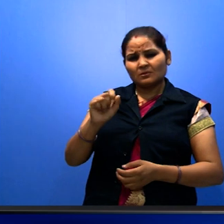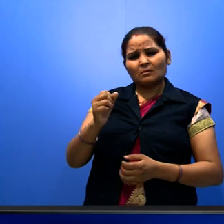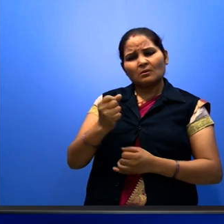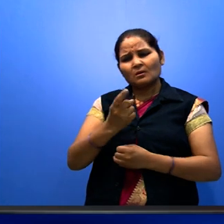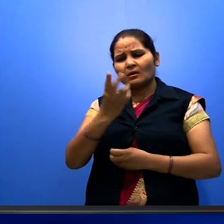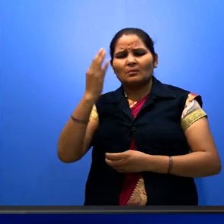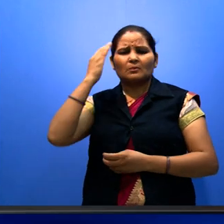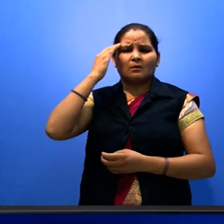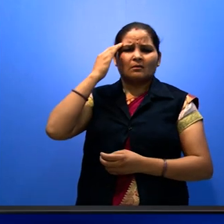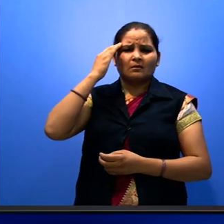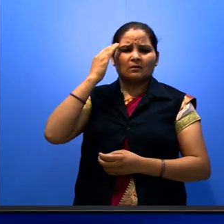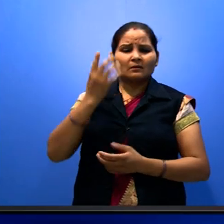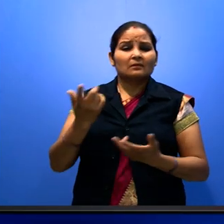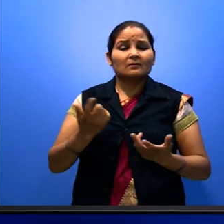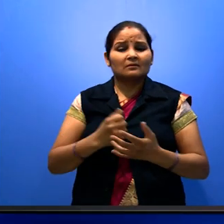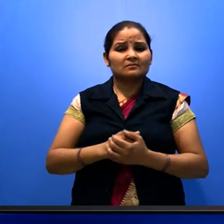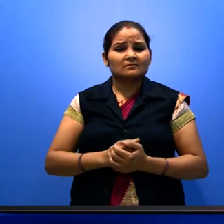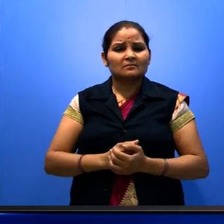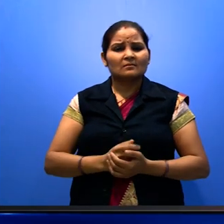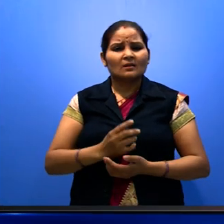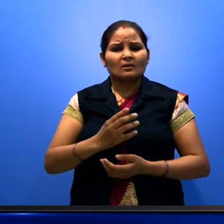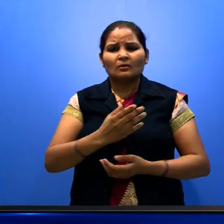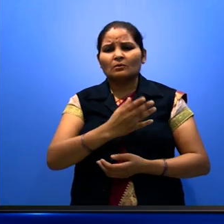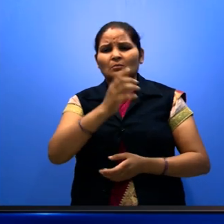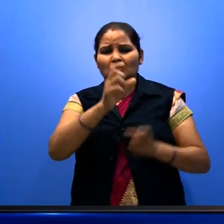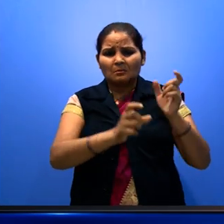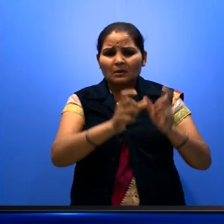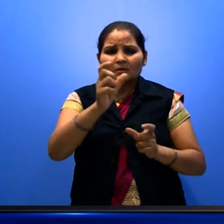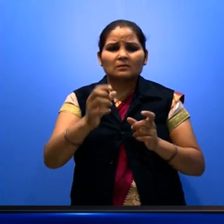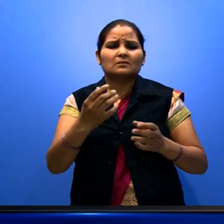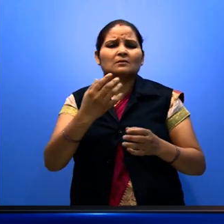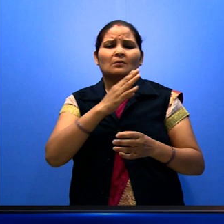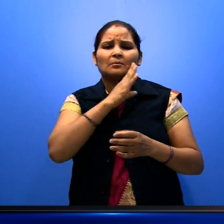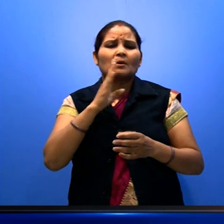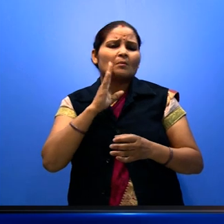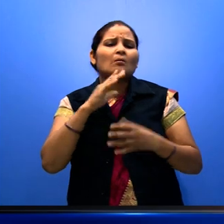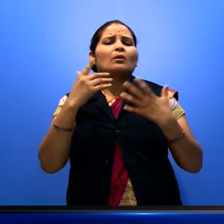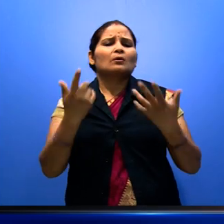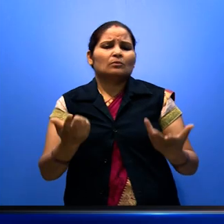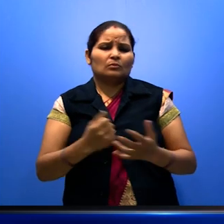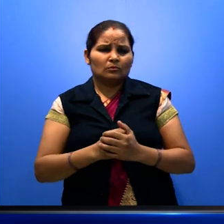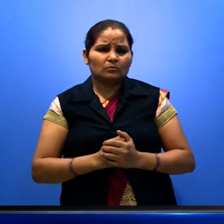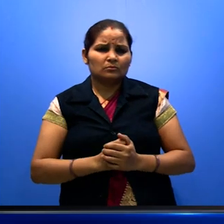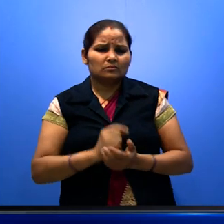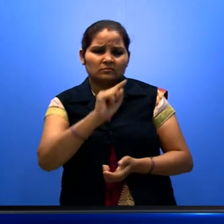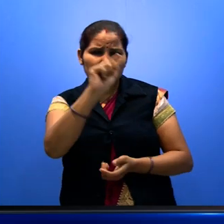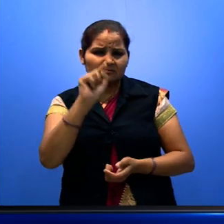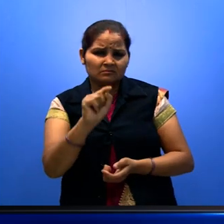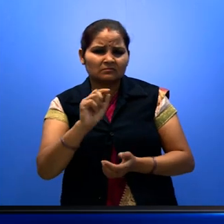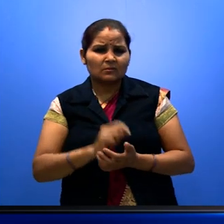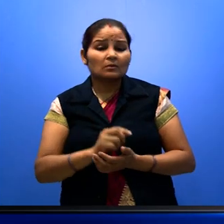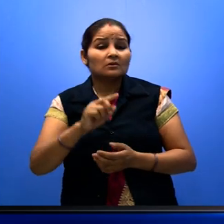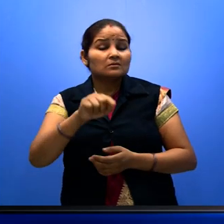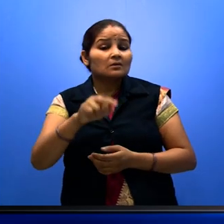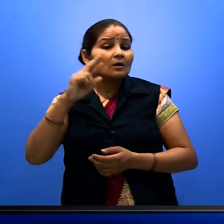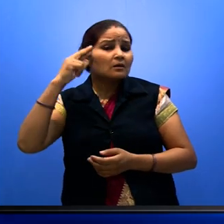बार ये विचार आता था कि लोगों से पाप क्यों हो जाता है,